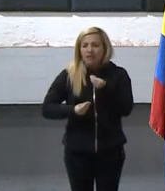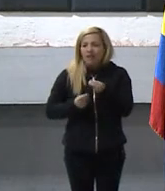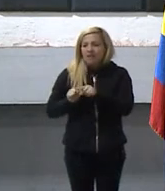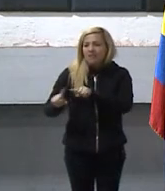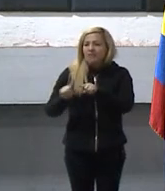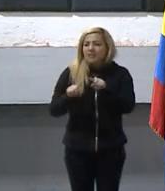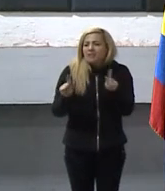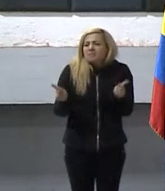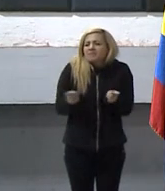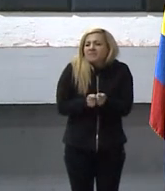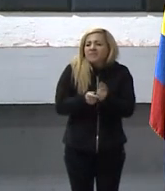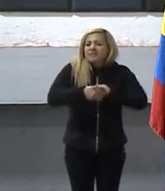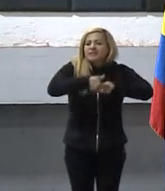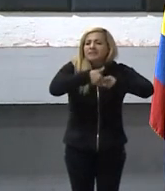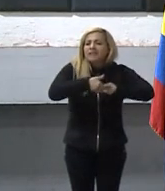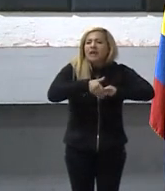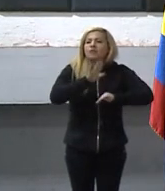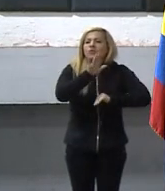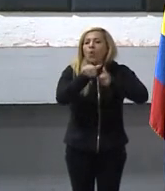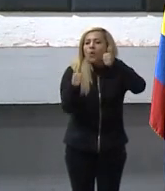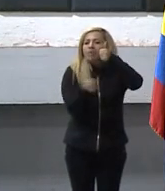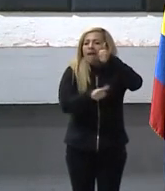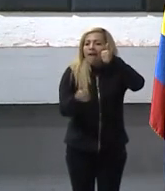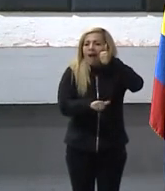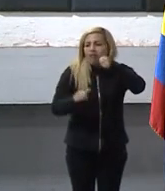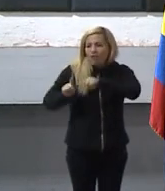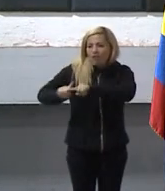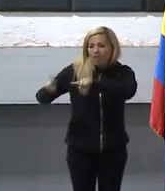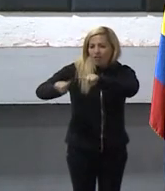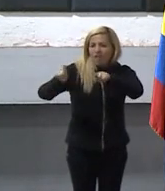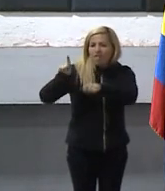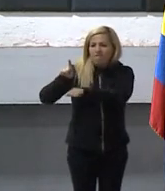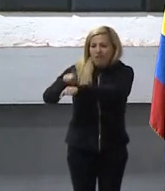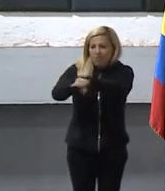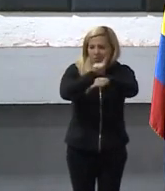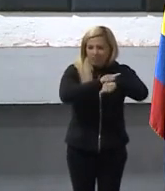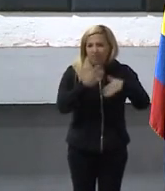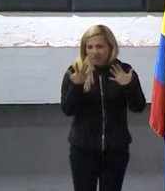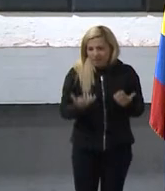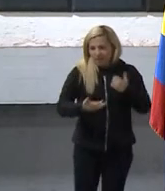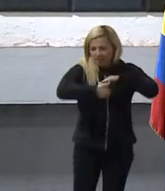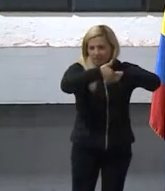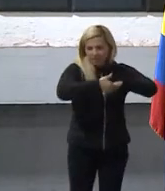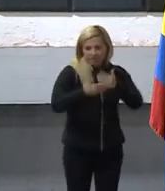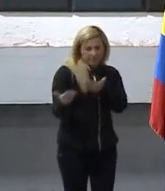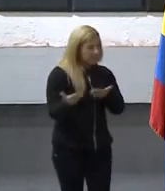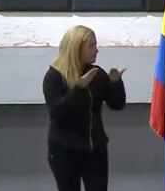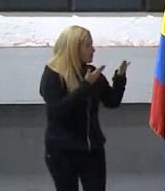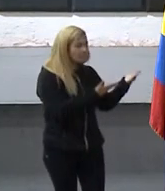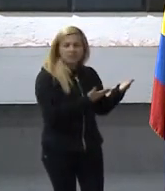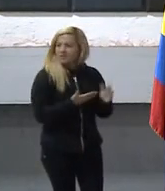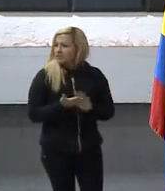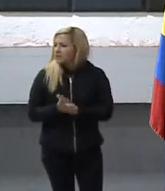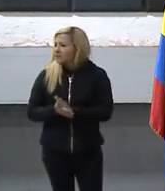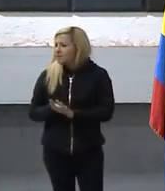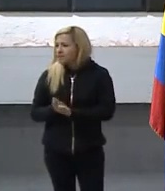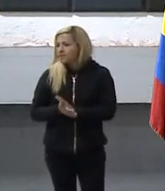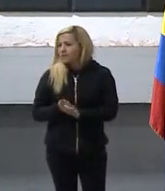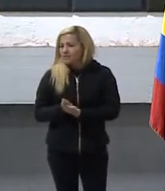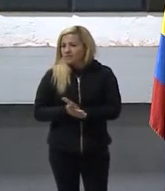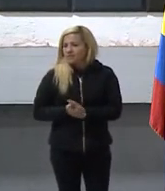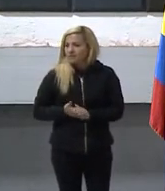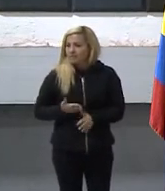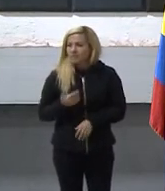de los decanos de las diferentes facultades de la universidad presentó entonces a las personas en los decanos que nos acompañan el día de hoy para eso